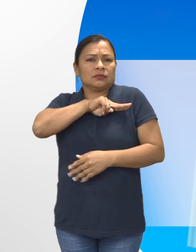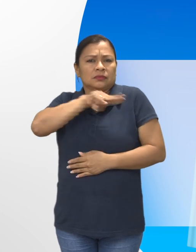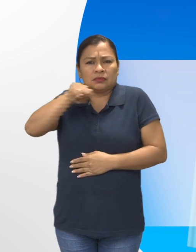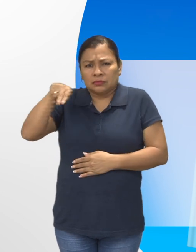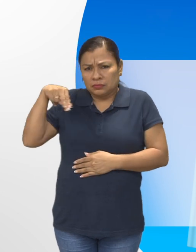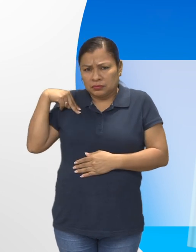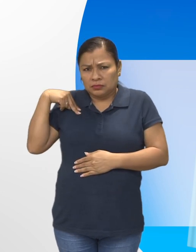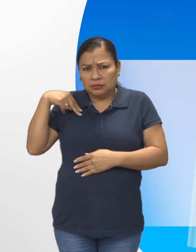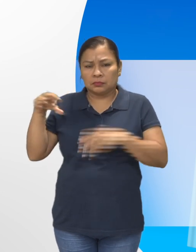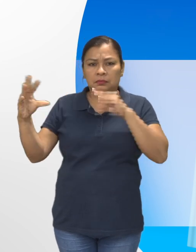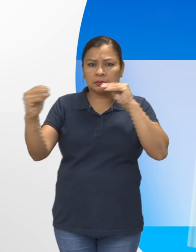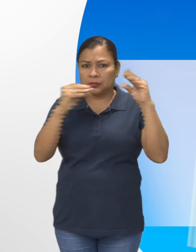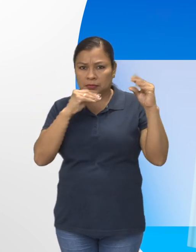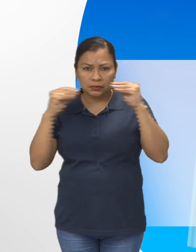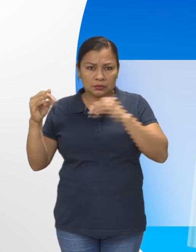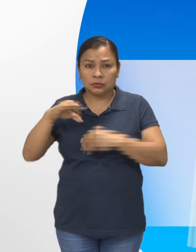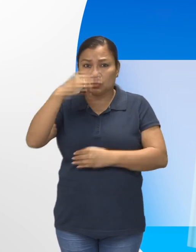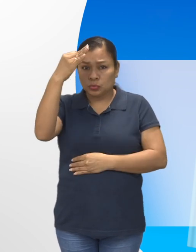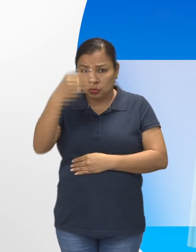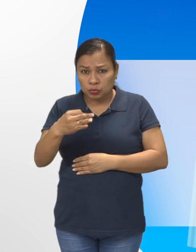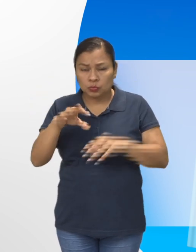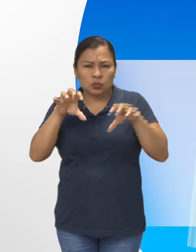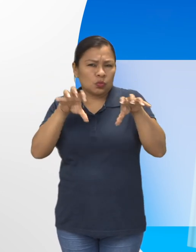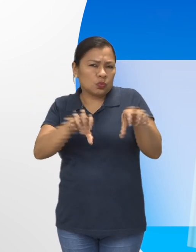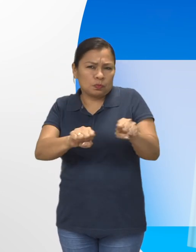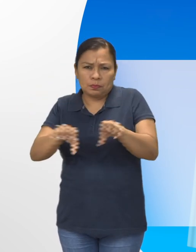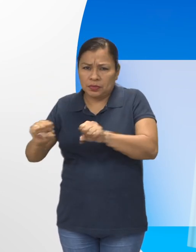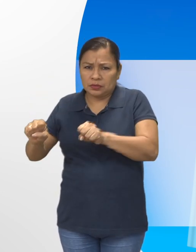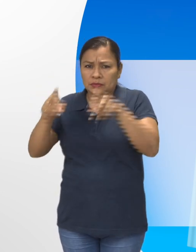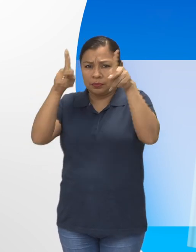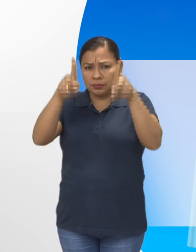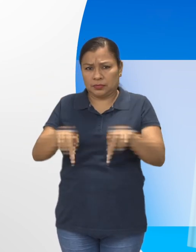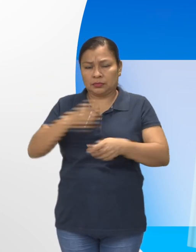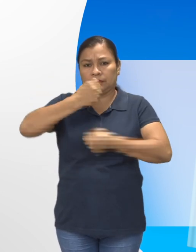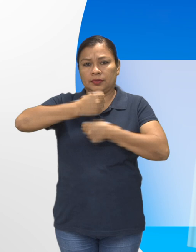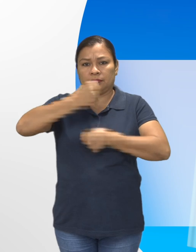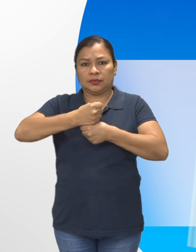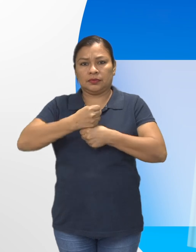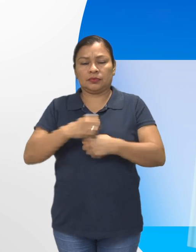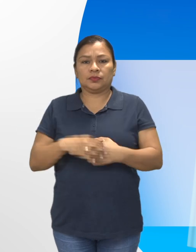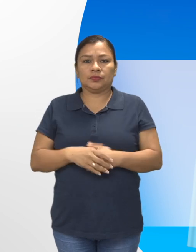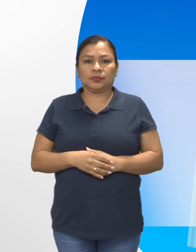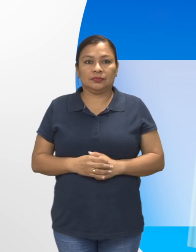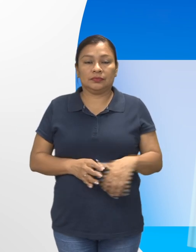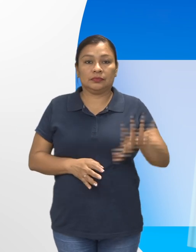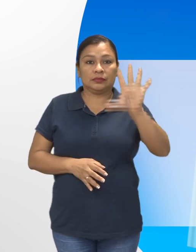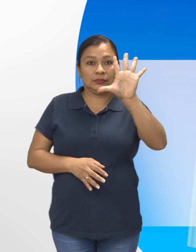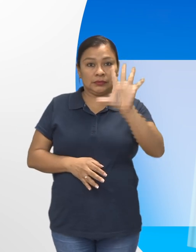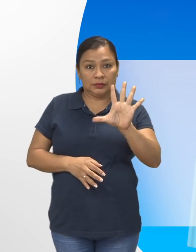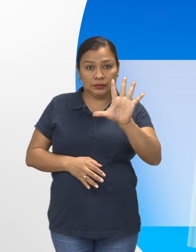riesgos profesionales para hacer efectiva la seguridad ocupacional del trabajador.